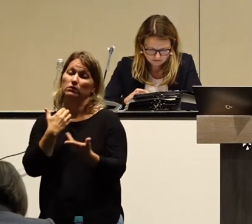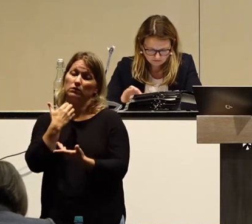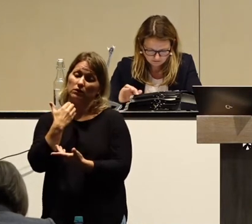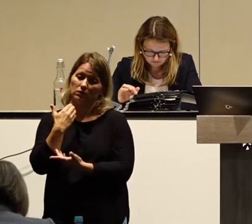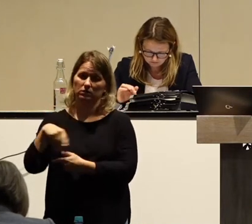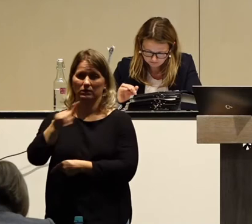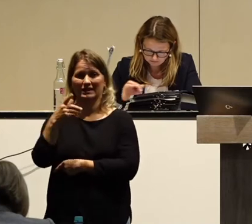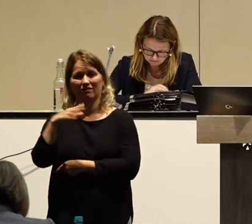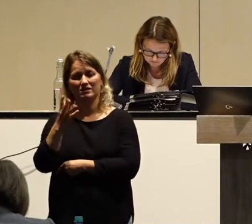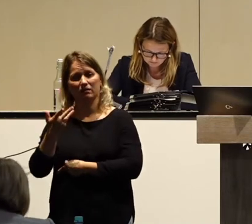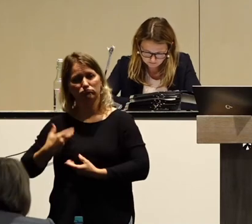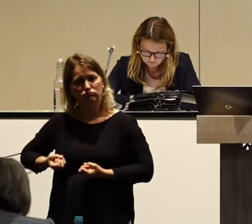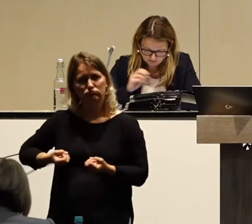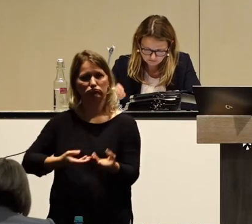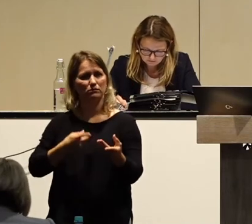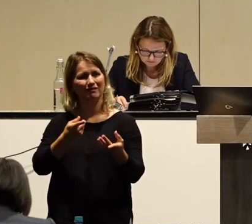haben mit ihren